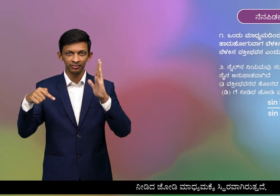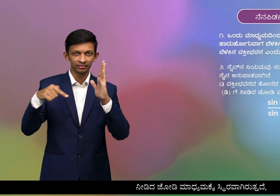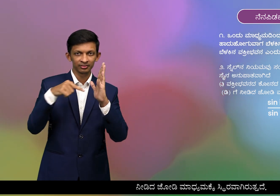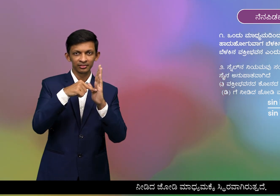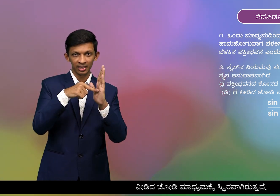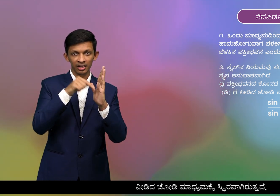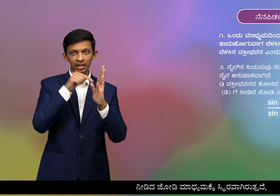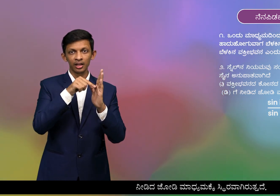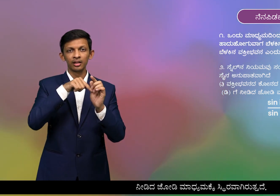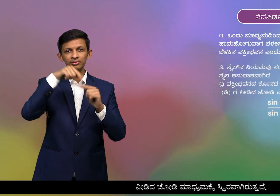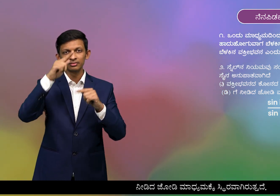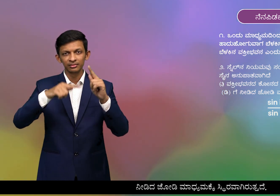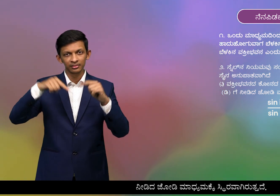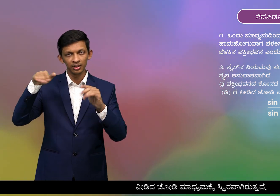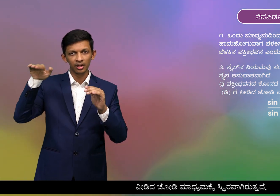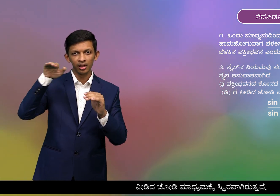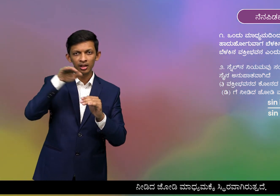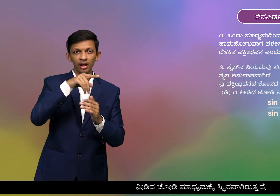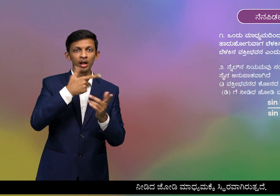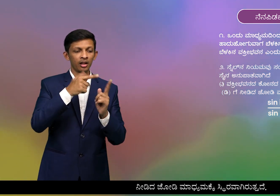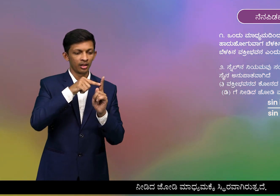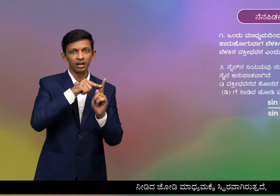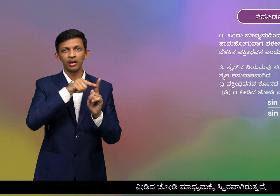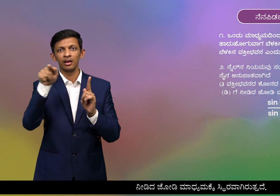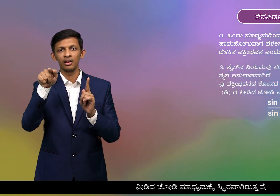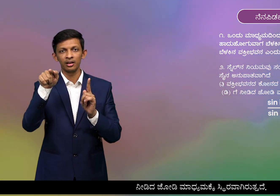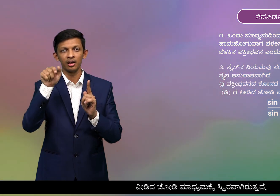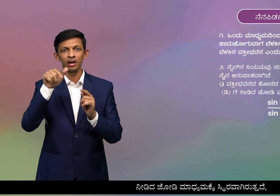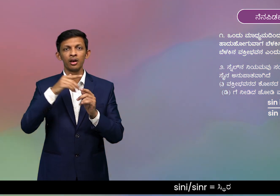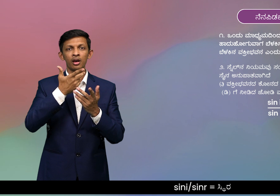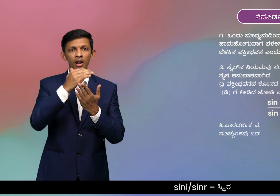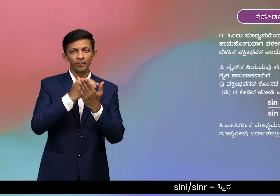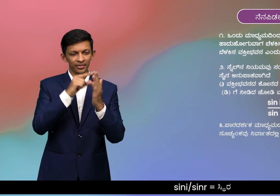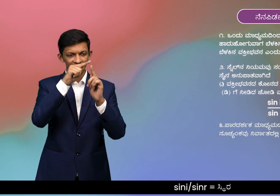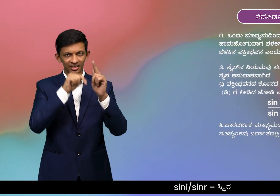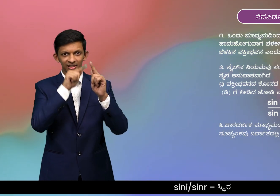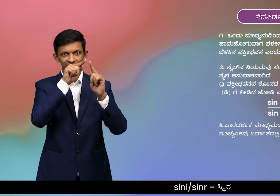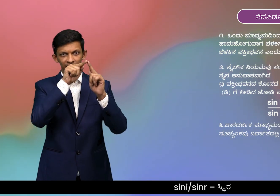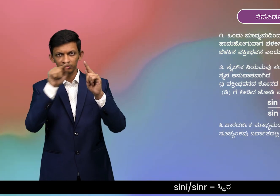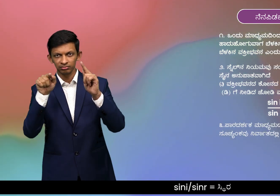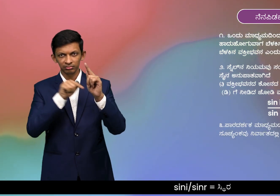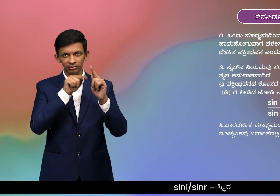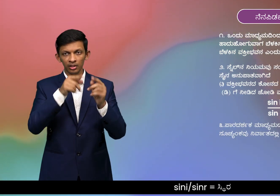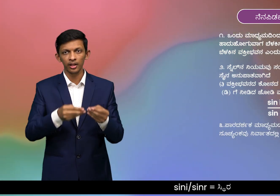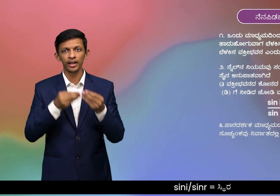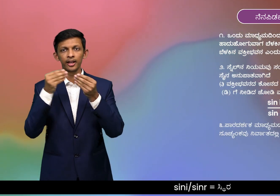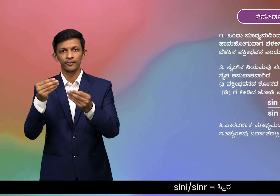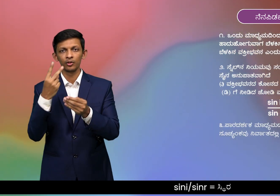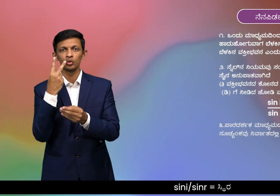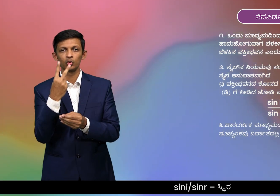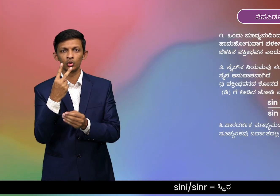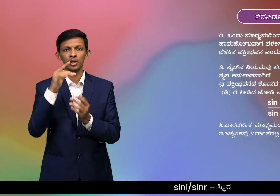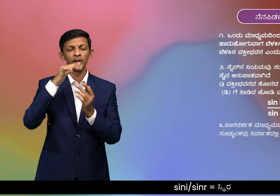நீடிதா ஜோடி மாத்யமக்கே சதிரவாகிரு சுத்ததே sin divided by sin r